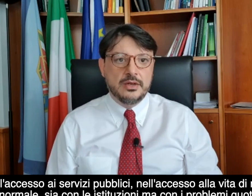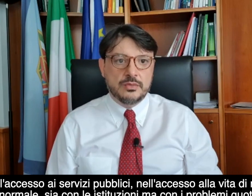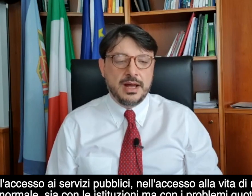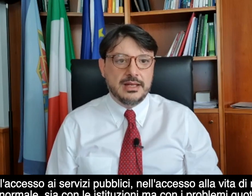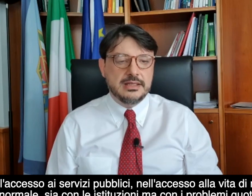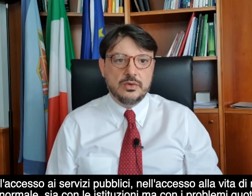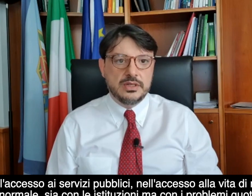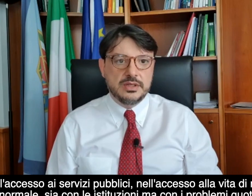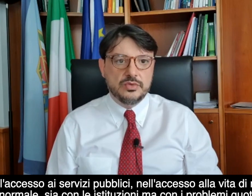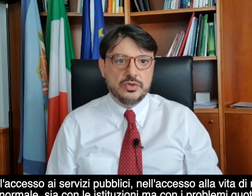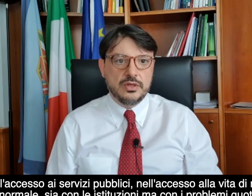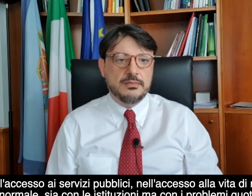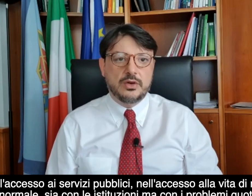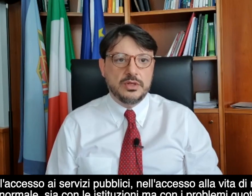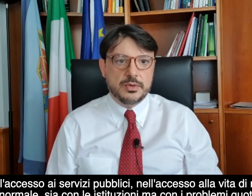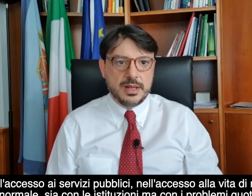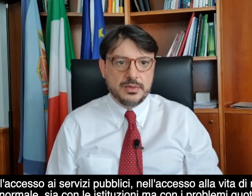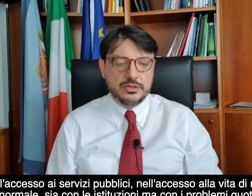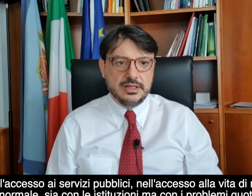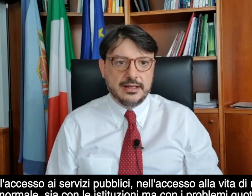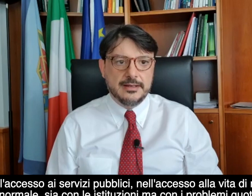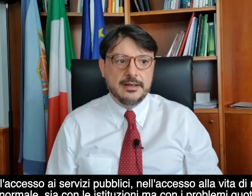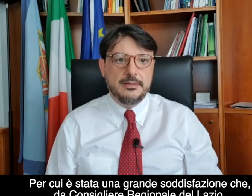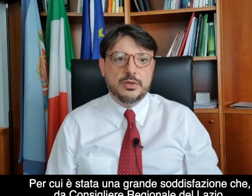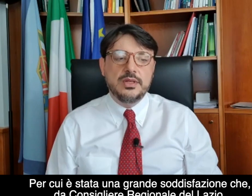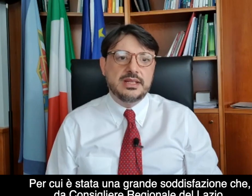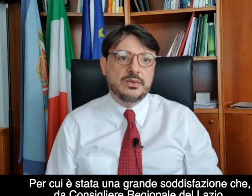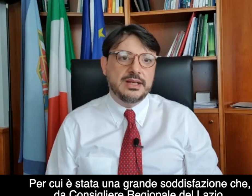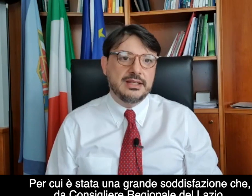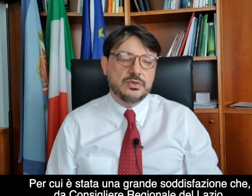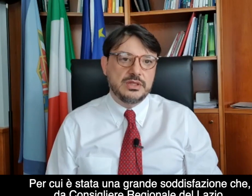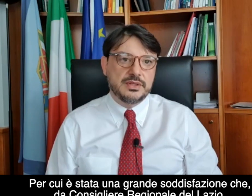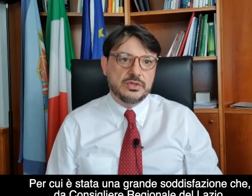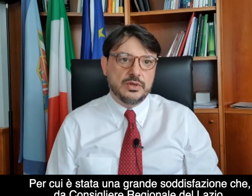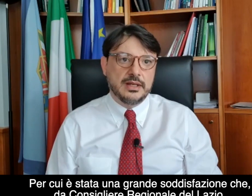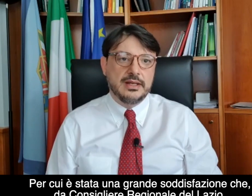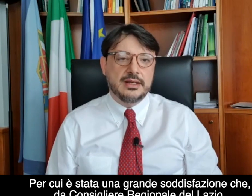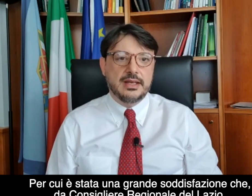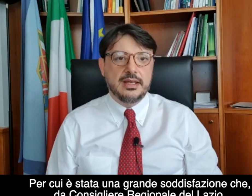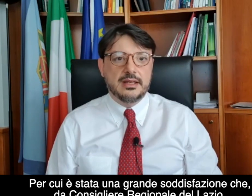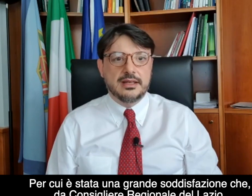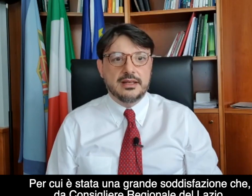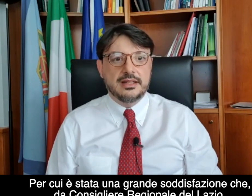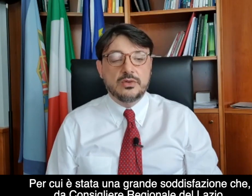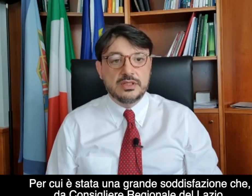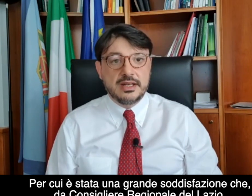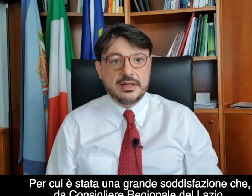sia con le istituzioni ma con i problemi quotidiani per cui è stata una grande soddisfazione che da consigliere regionale